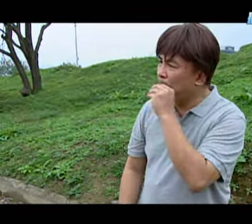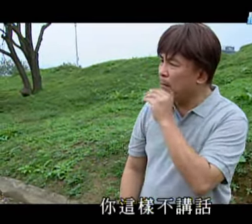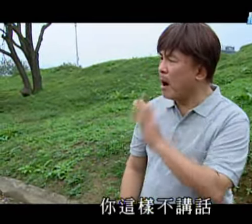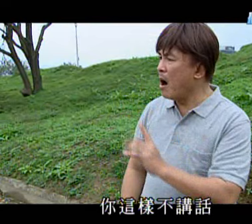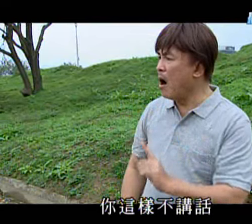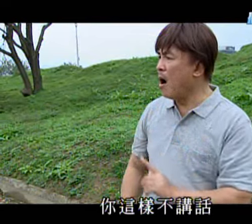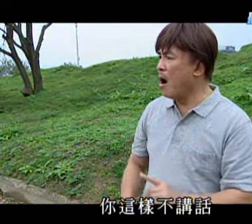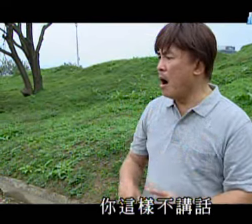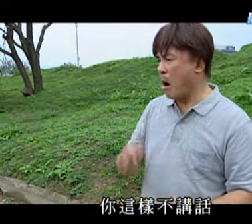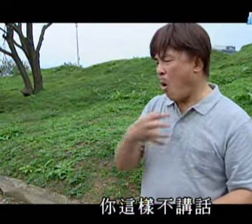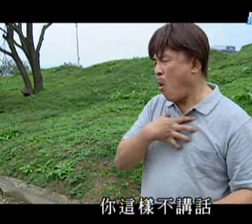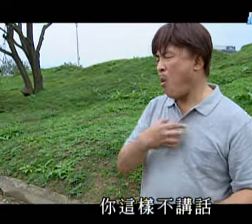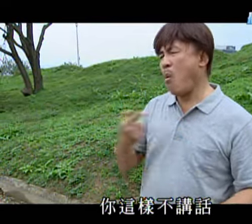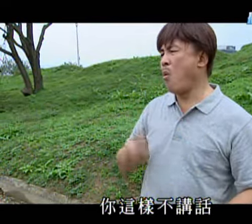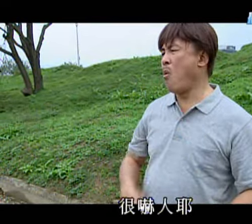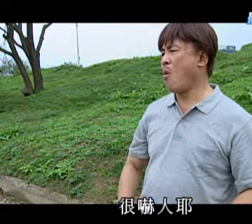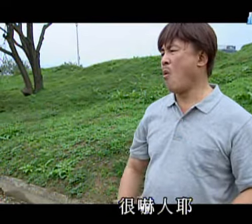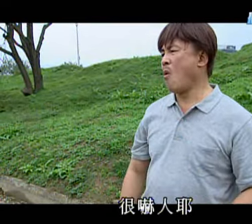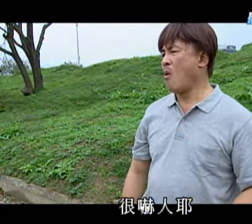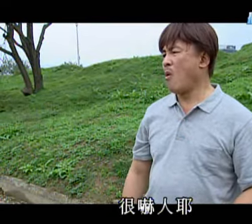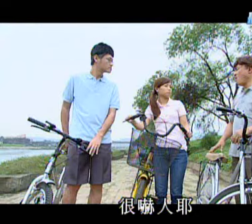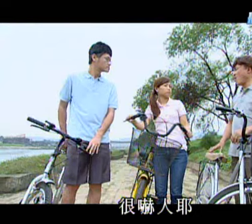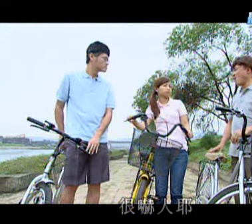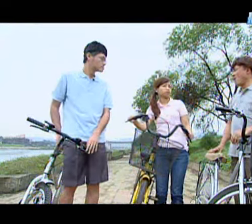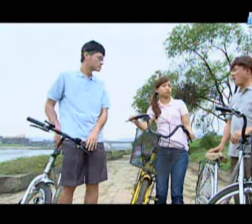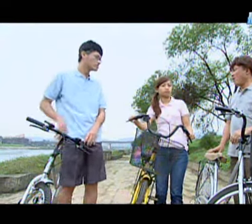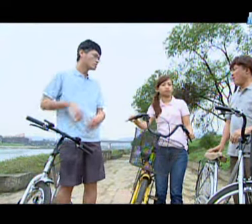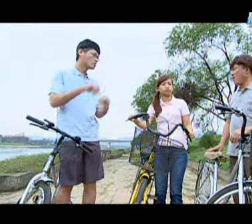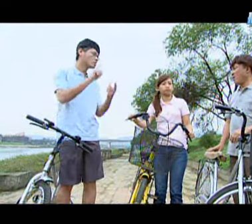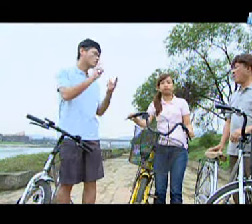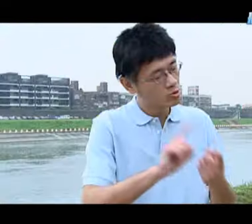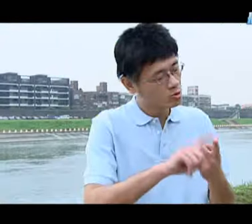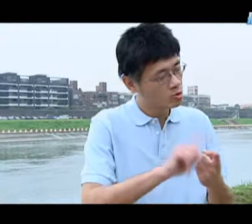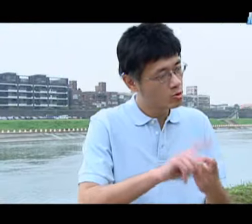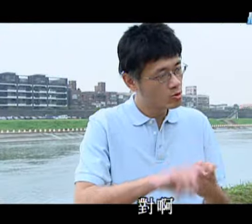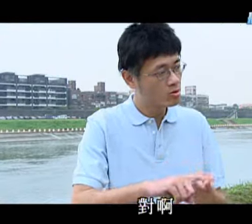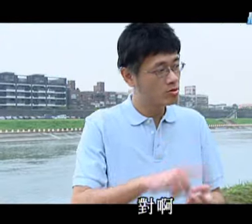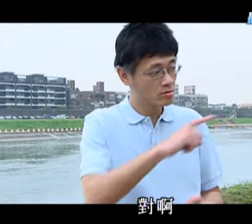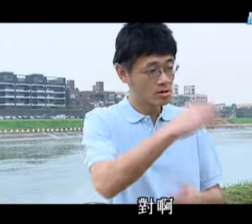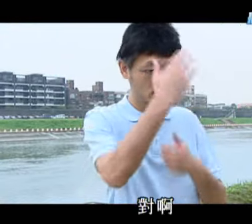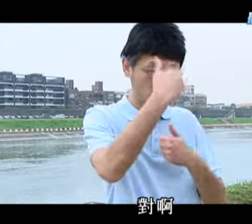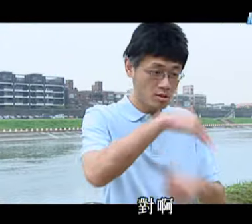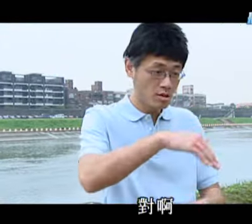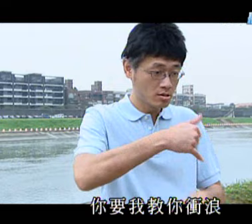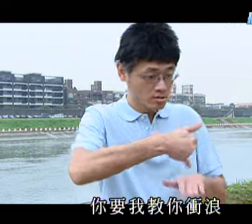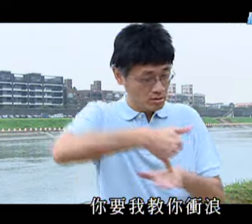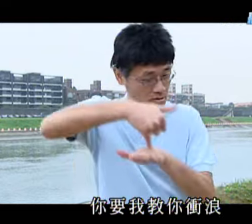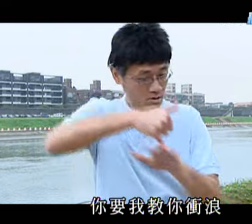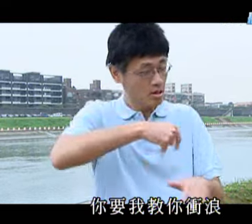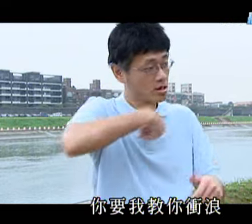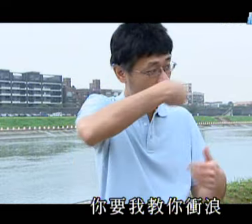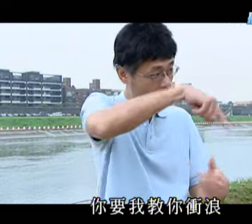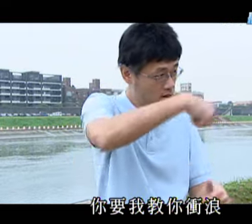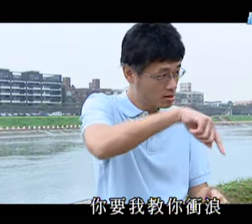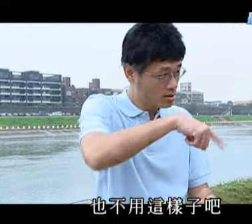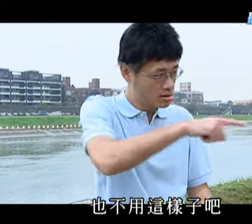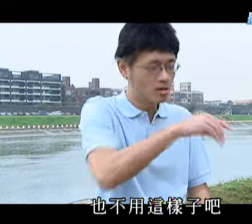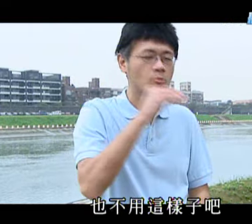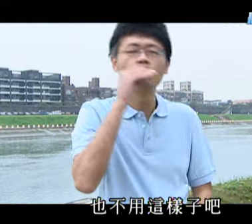你这样不讲话很吓人呢。 对呀，你要我教你冲浪也不用